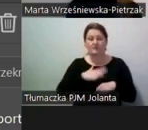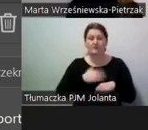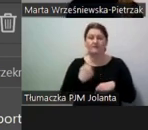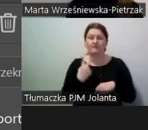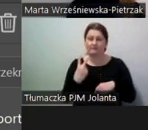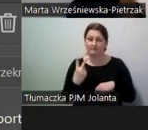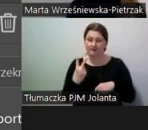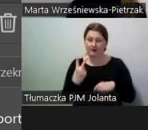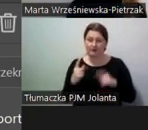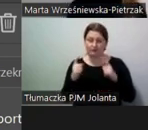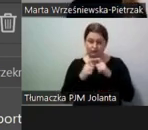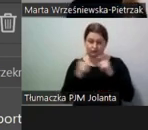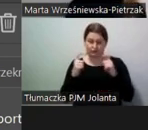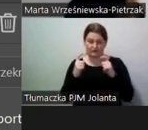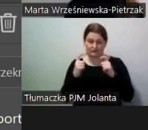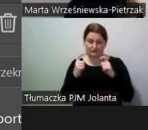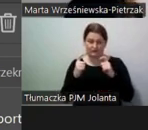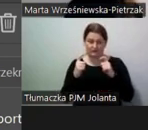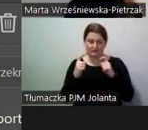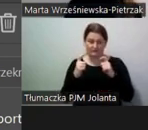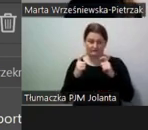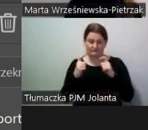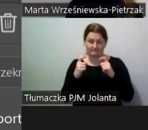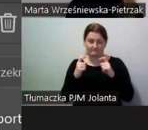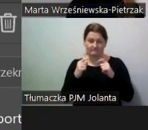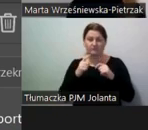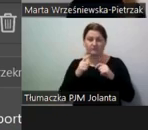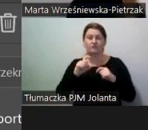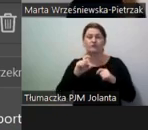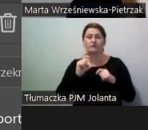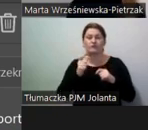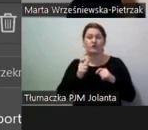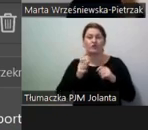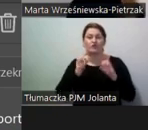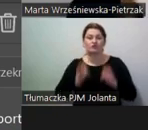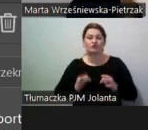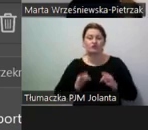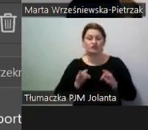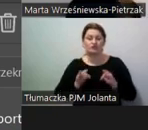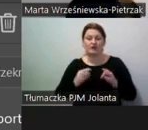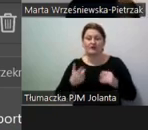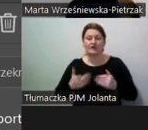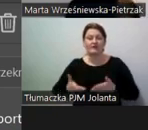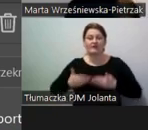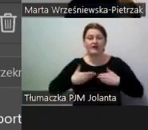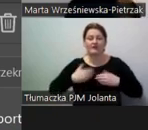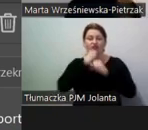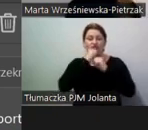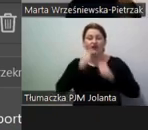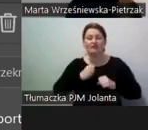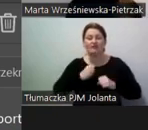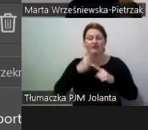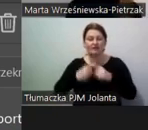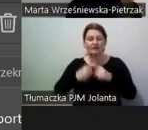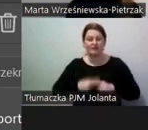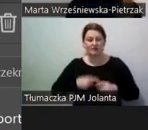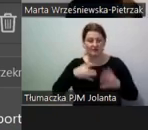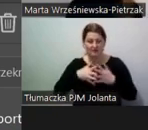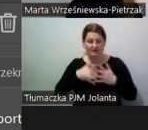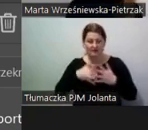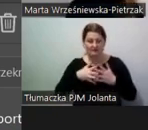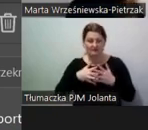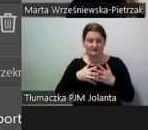punkty odniesienia w tym teście, czego tak naprawdę dzisiaj nie daje żadne narzędzie, czyli jedno